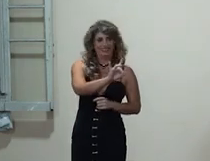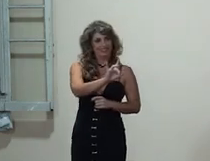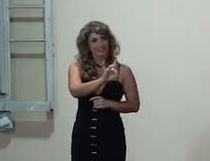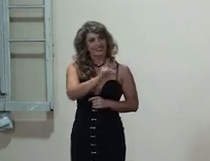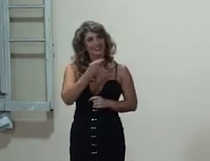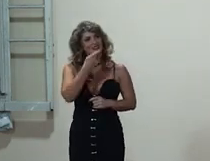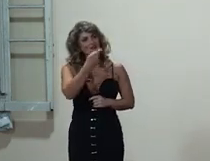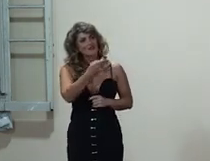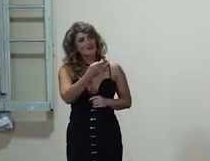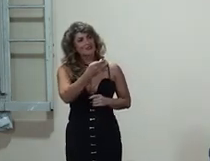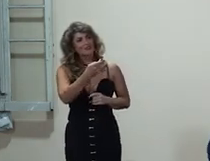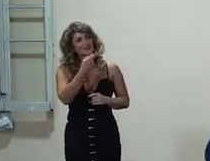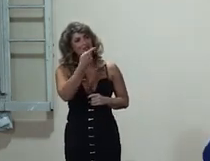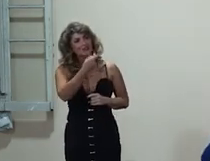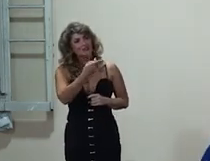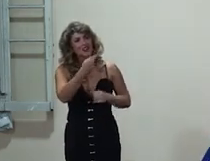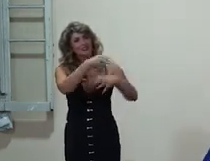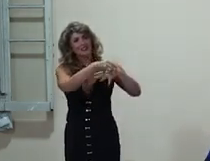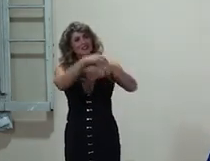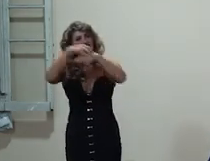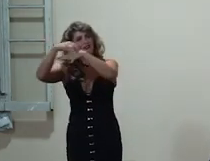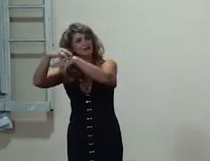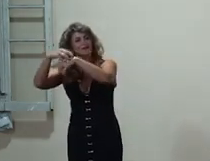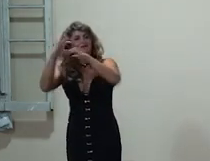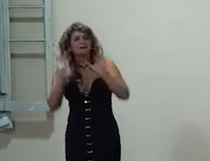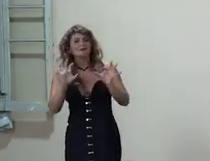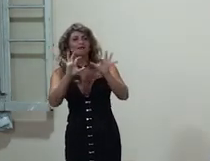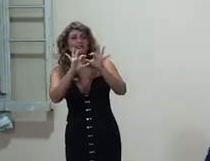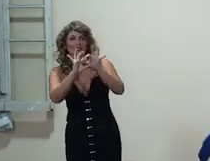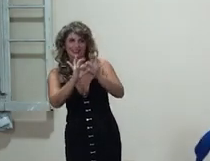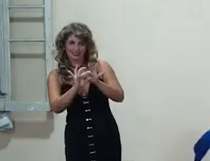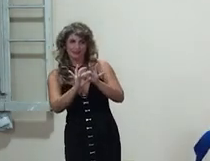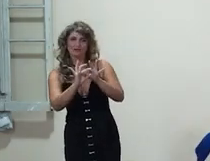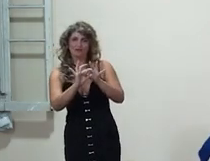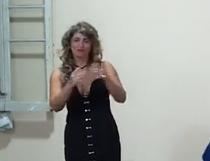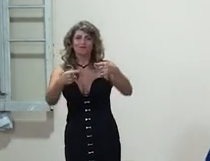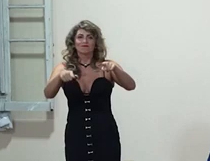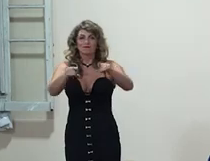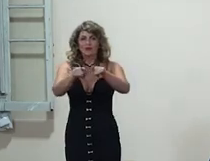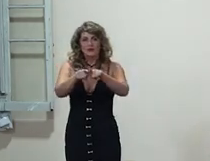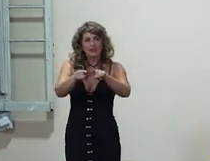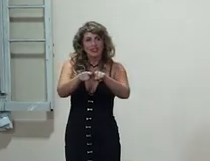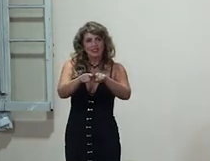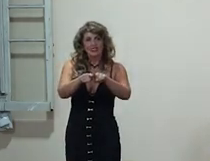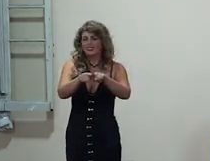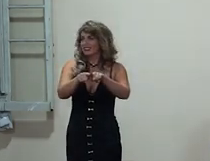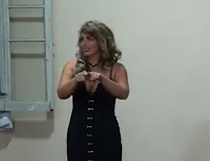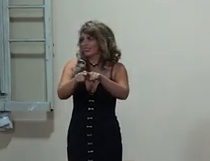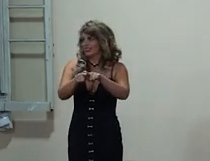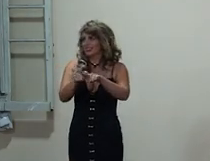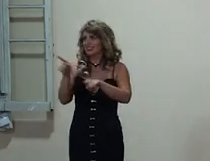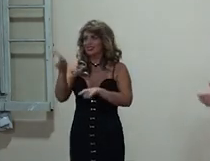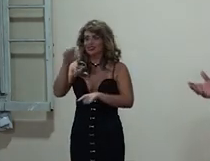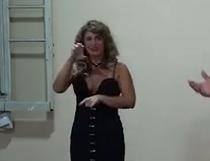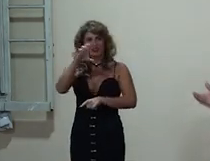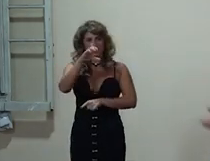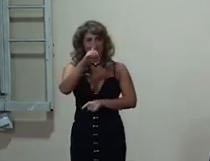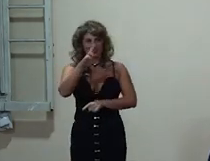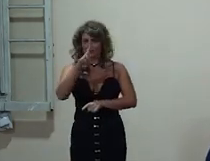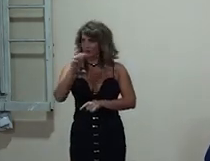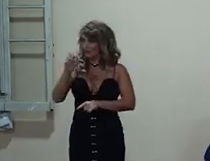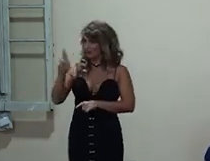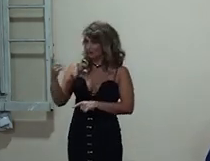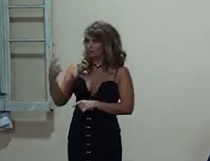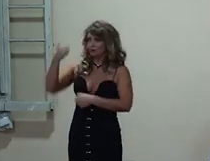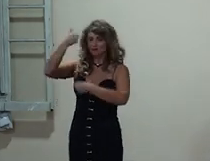o Rosemary, no sentido do turismo, a nossa ligação também. Então, o Eduardo, que foi meu